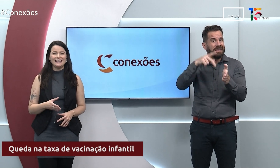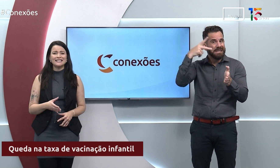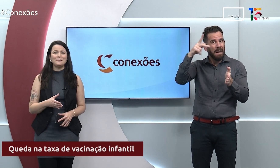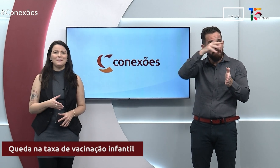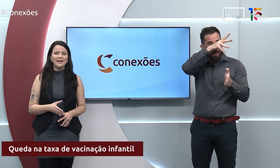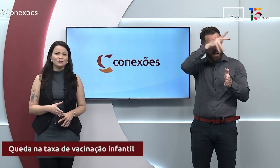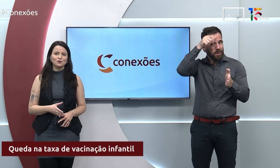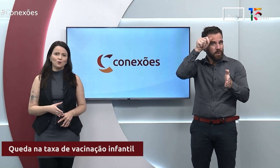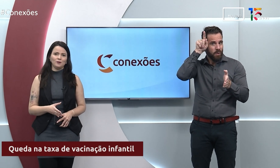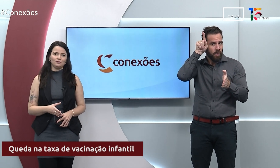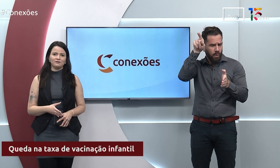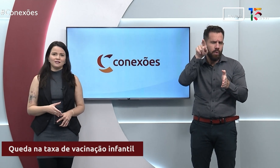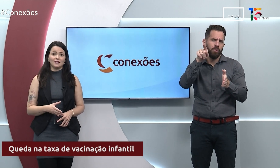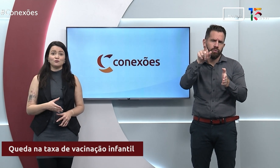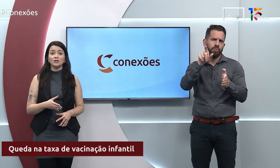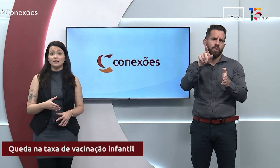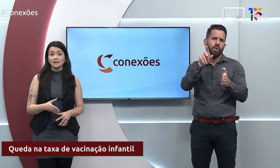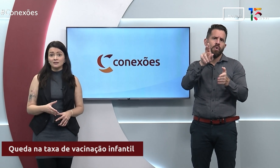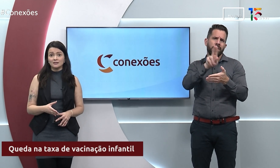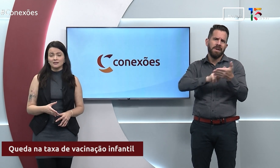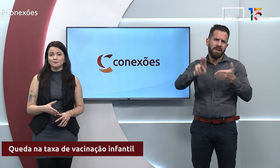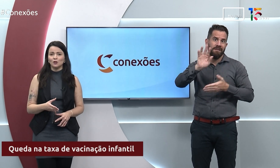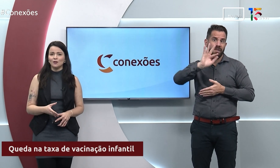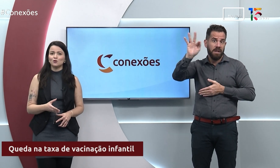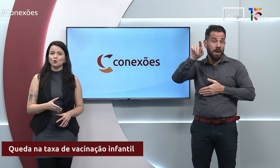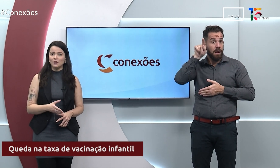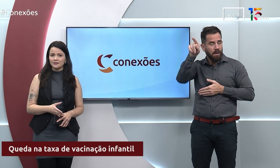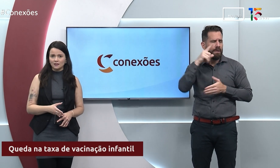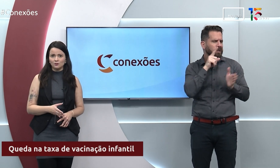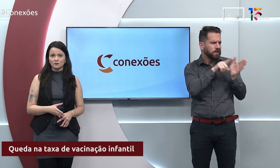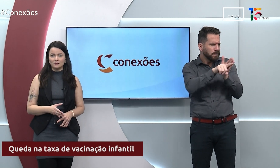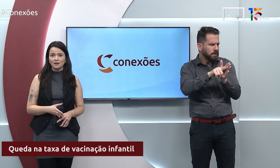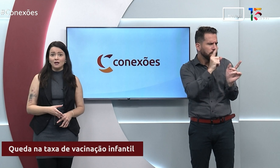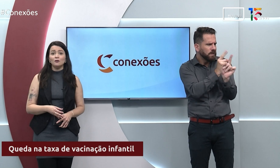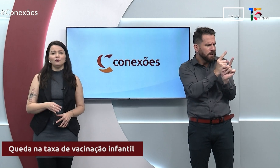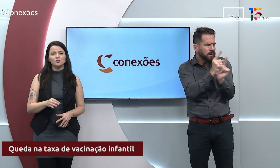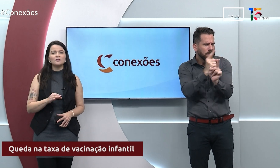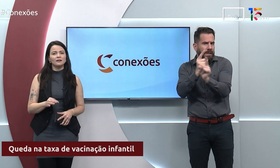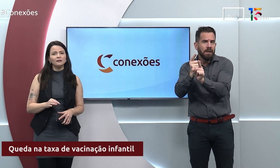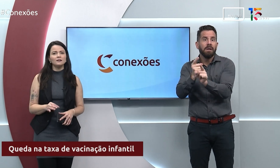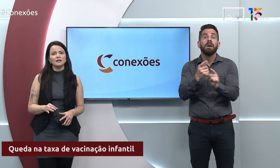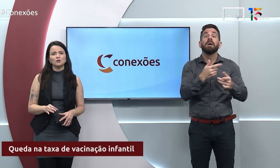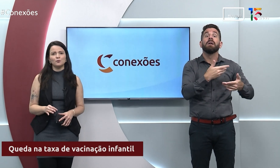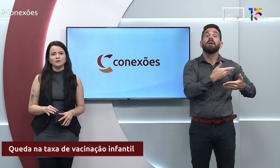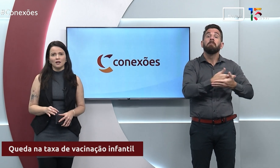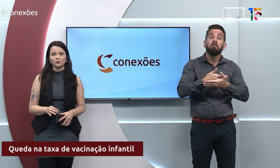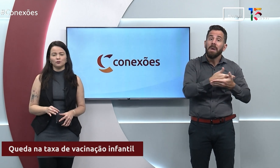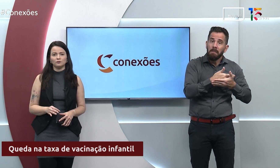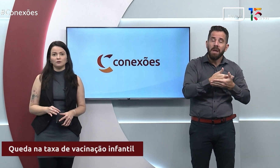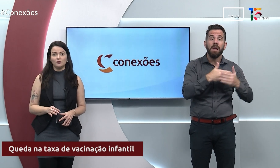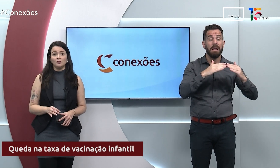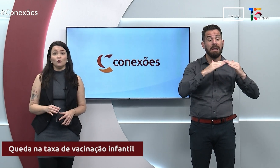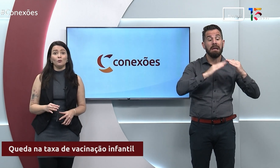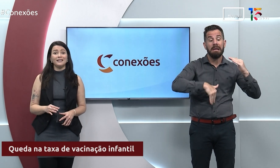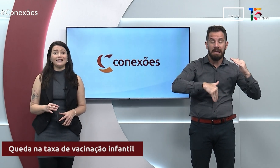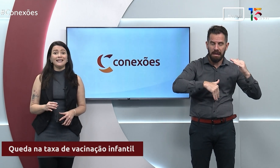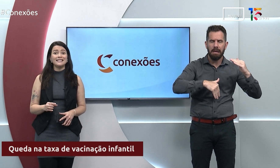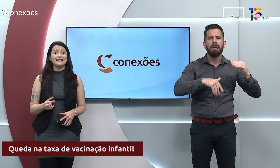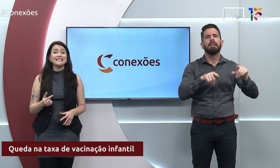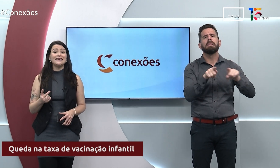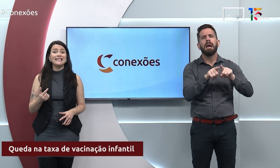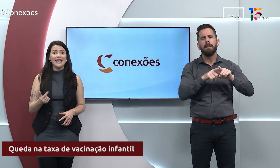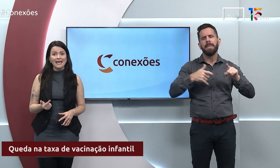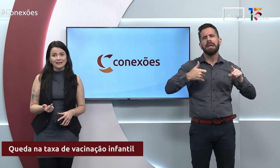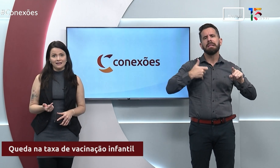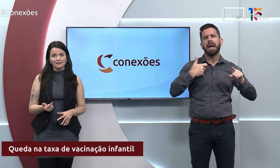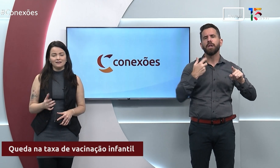que a taxa média de cobertura vacinal de crianças menores de 2 anos foi de 77%, com tendência